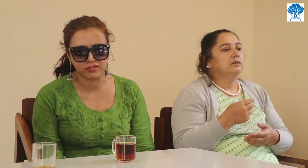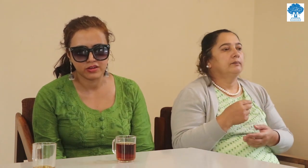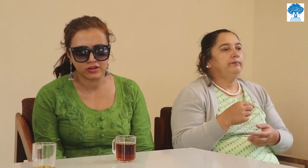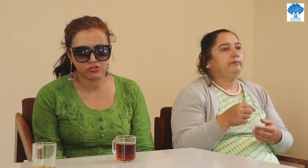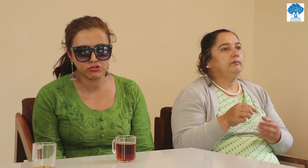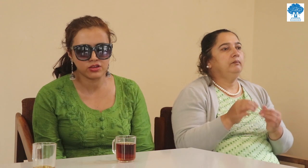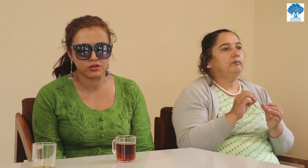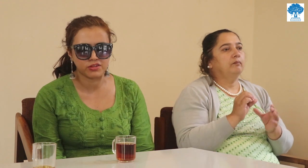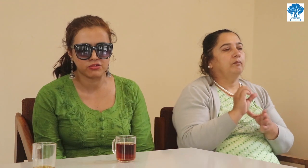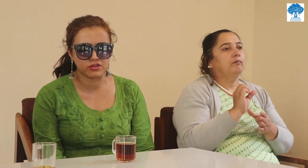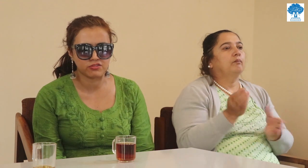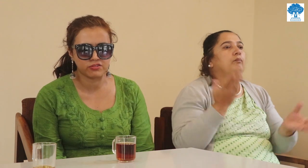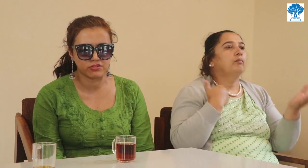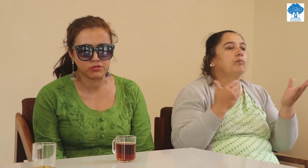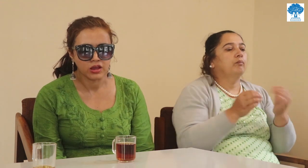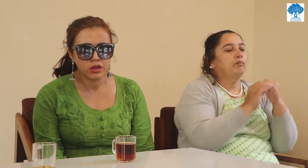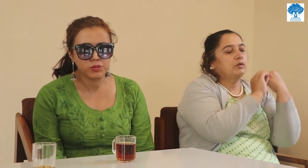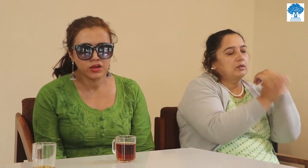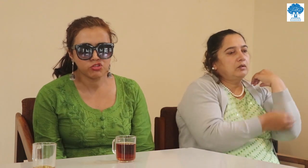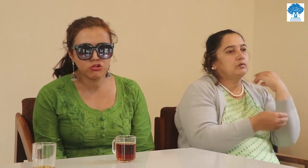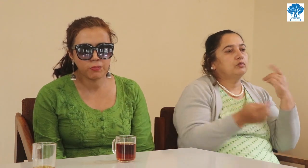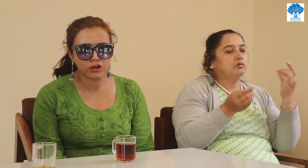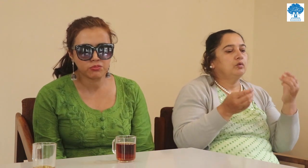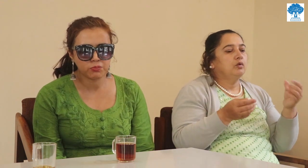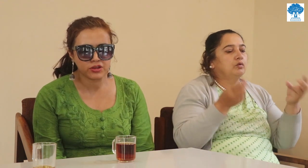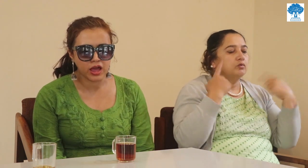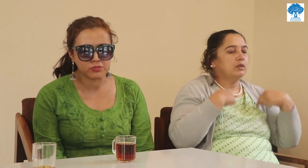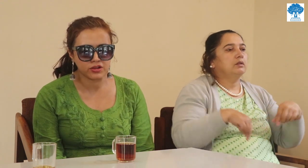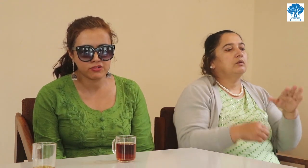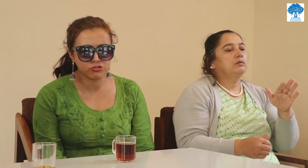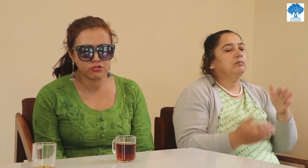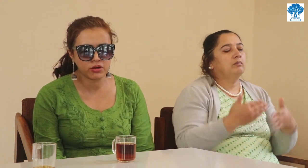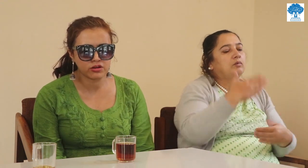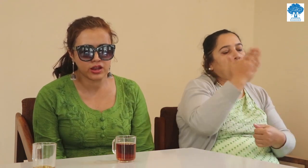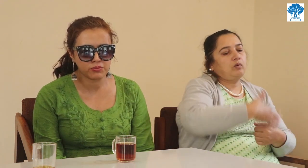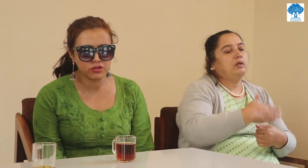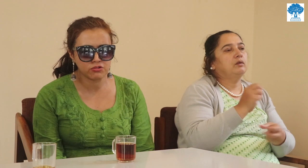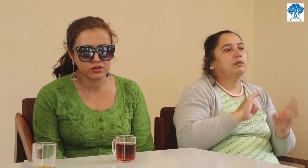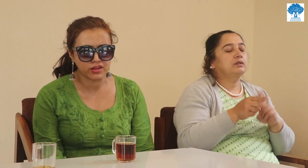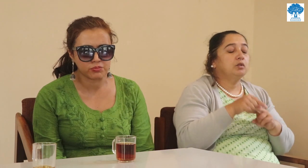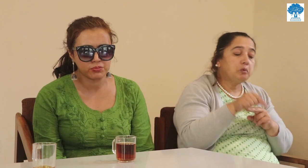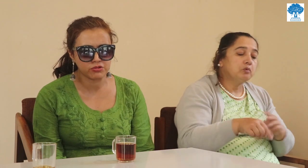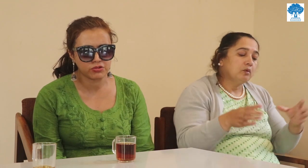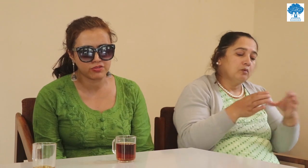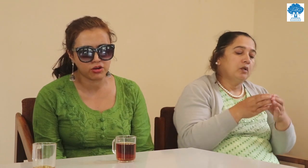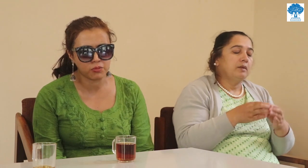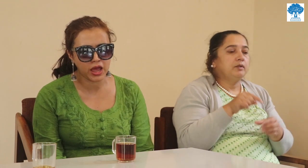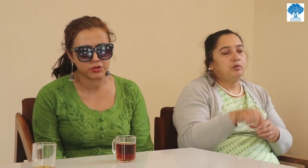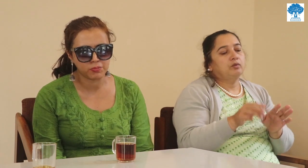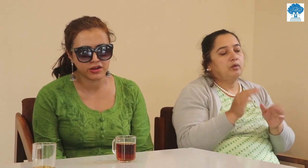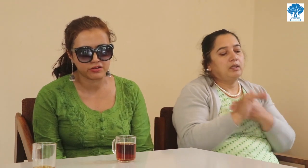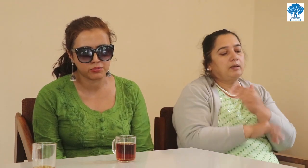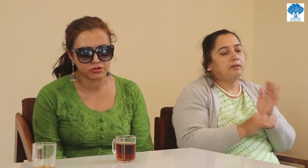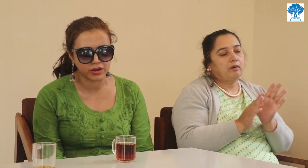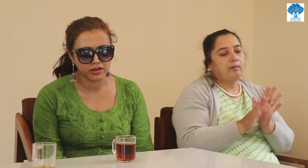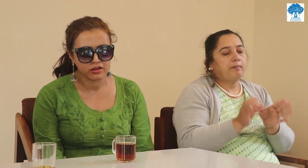कुरा चाहिँ त्यो नै हिंसा रोक्ने सोलुसन छ. मेरो त्यो पाटोमा पनि हामीले चाहिँ त्यो वर्गलाई पनि यो हिसाबले पनि कुरा चाहिँ अब